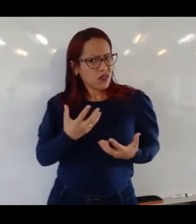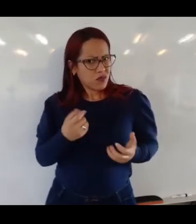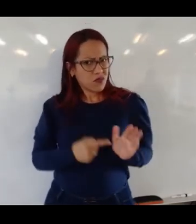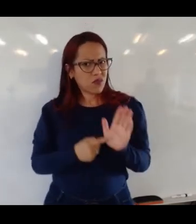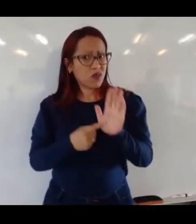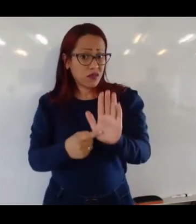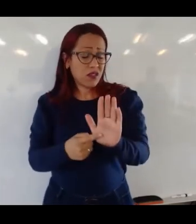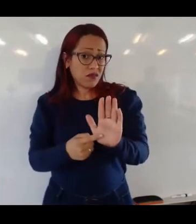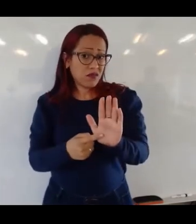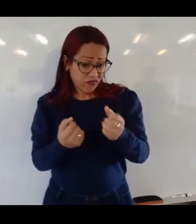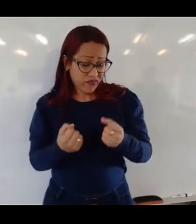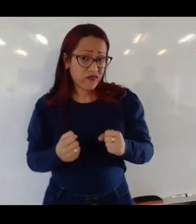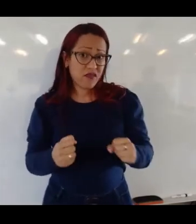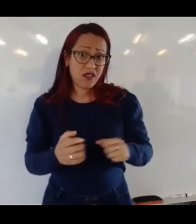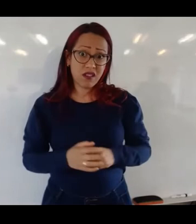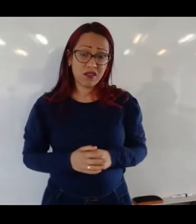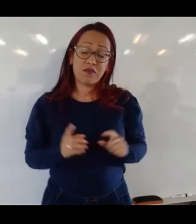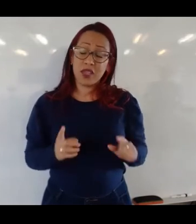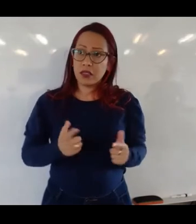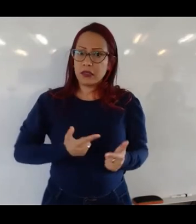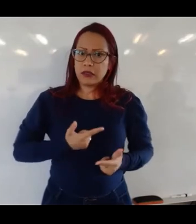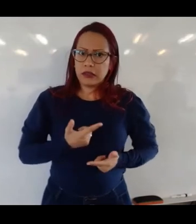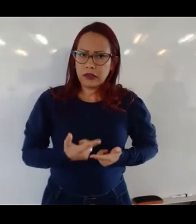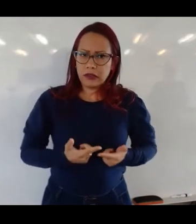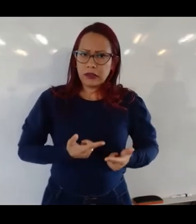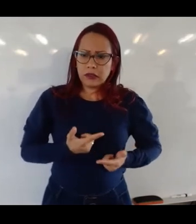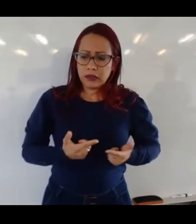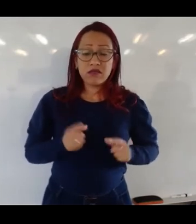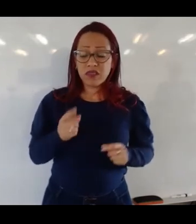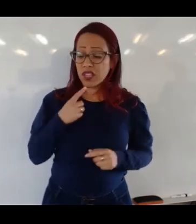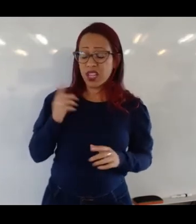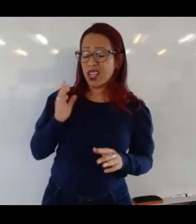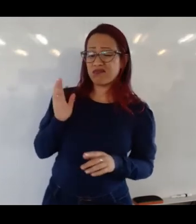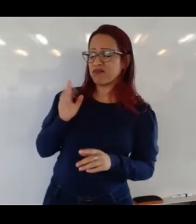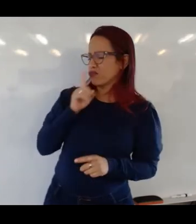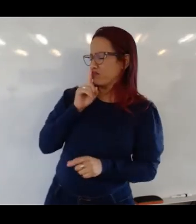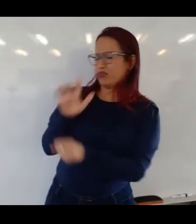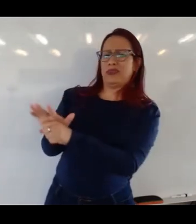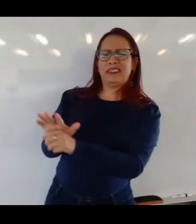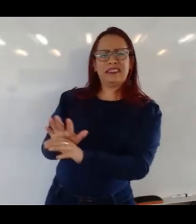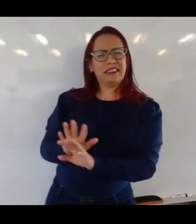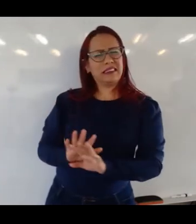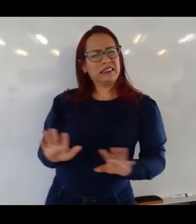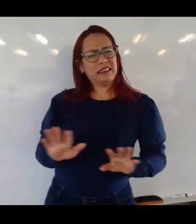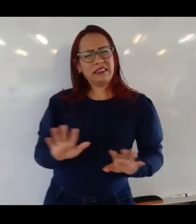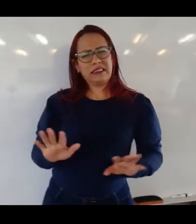las hemos ganado. Pero todavía hay muchas voces que no están siendo autorizadas.